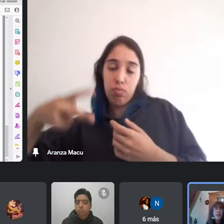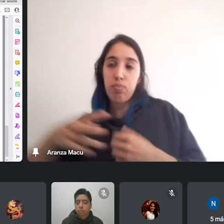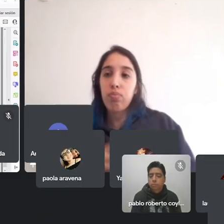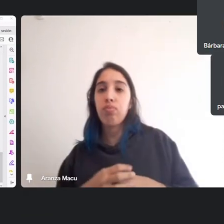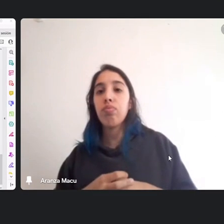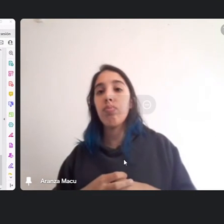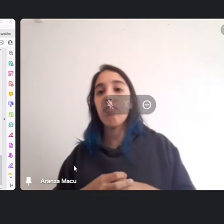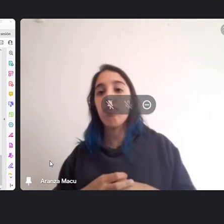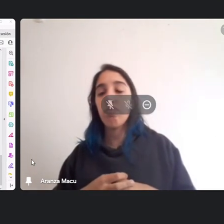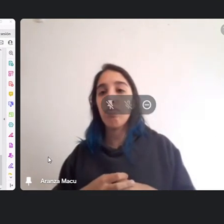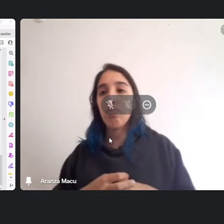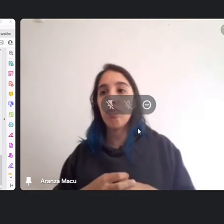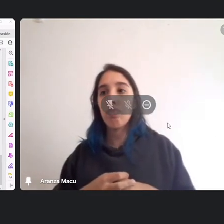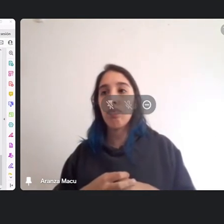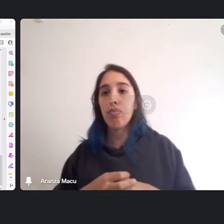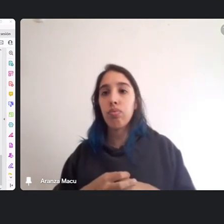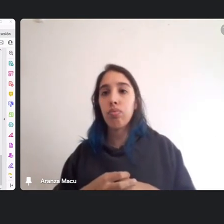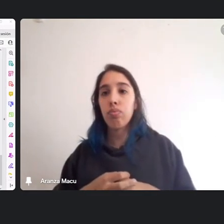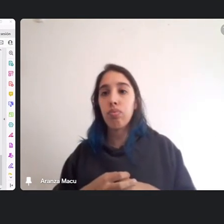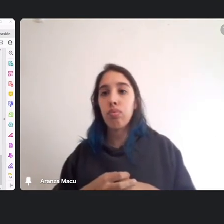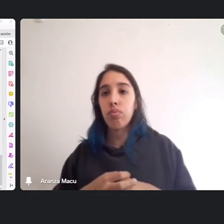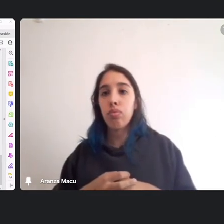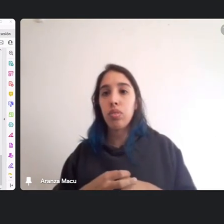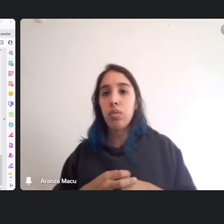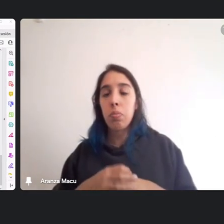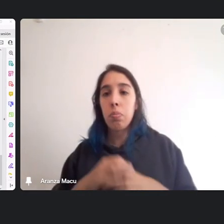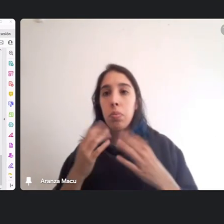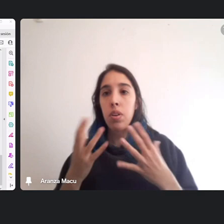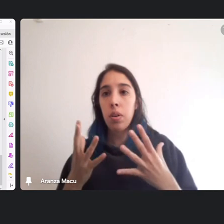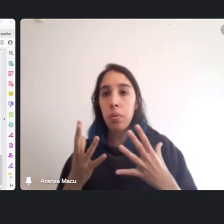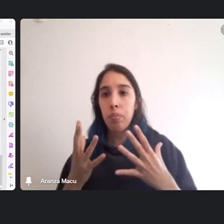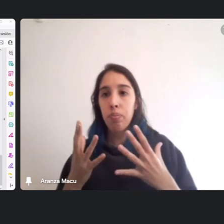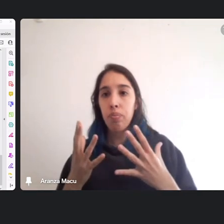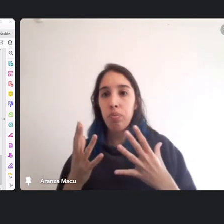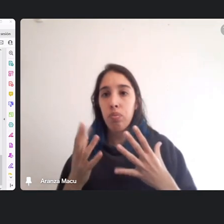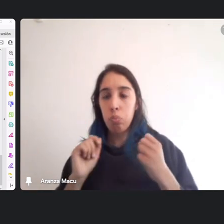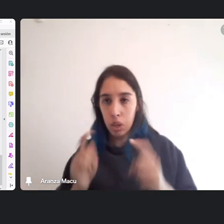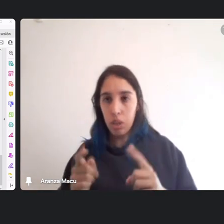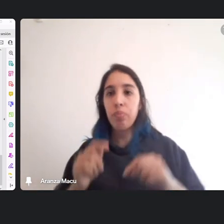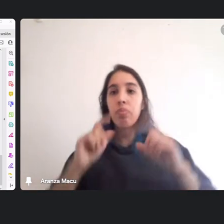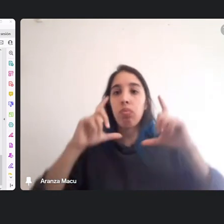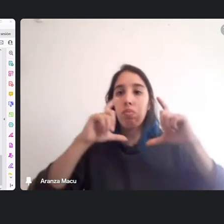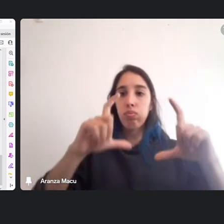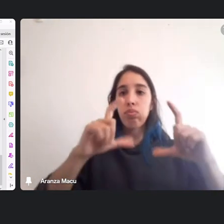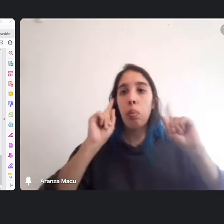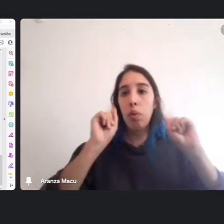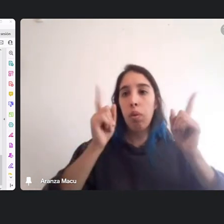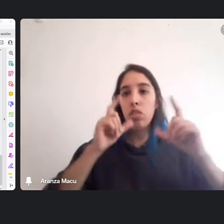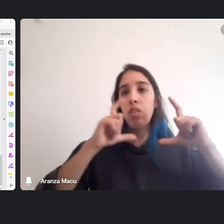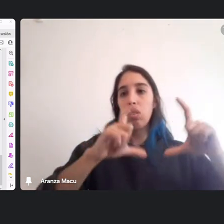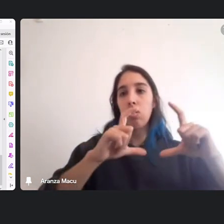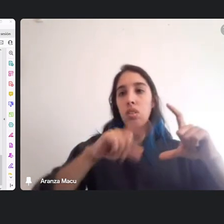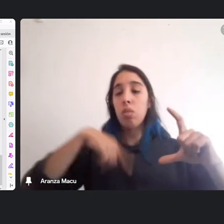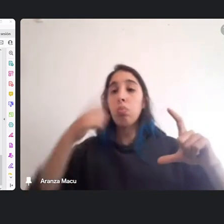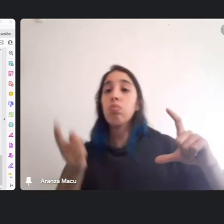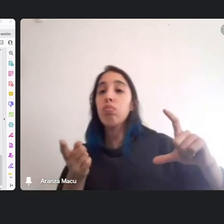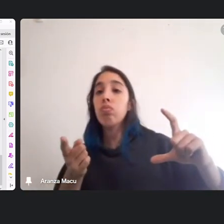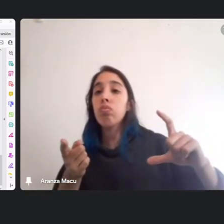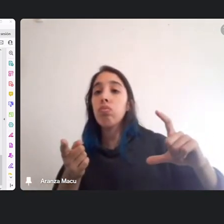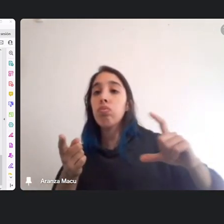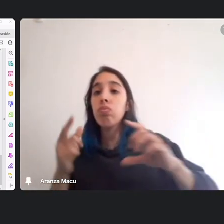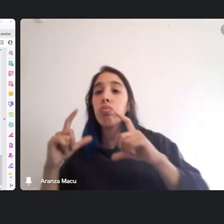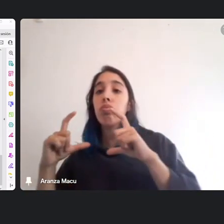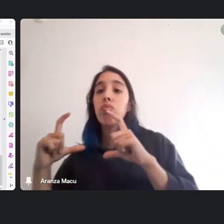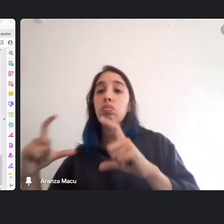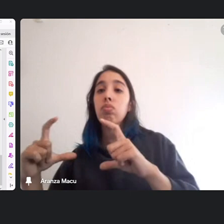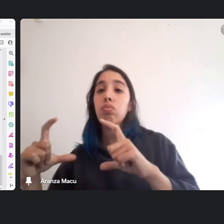Bien. Bueno, entonces tenemos teachers. Después tenemos... ¿Cómo es el otro bloque?